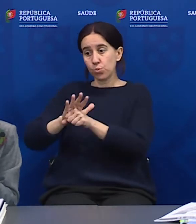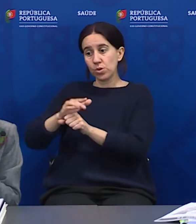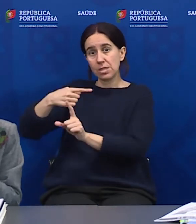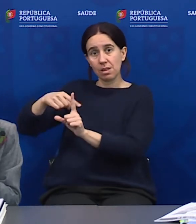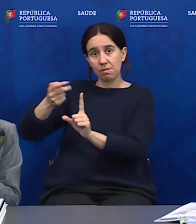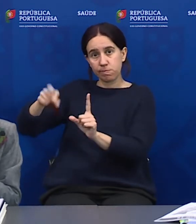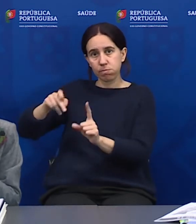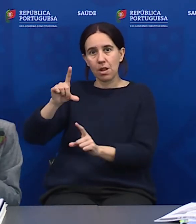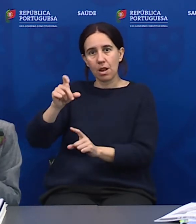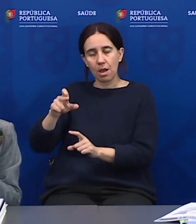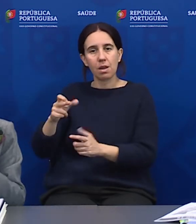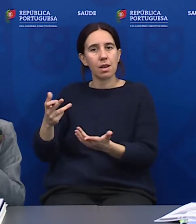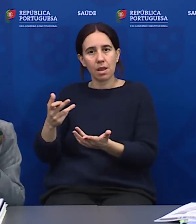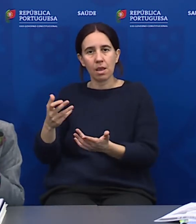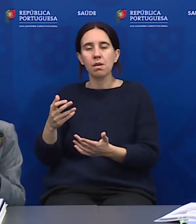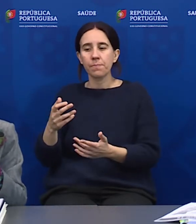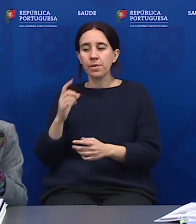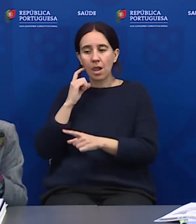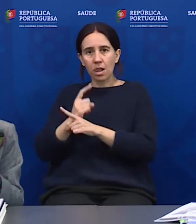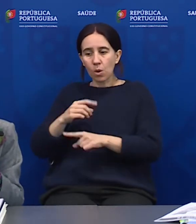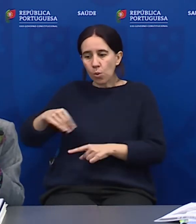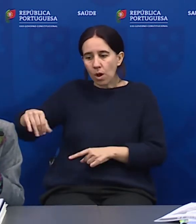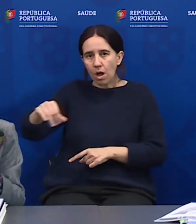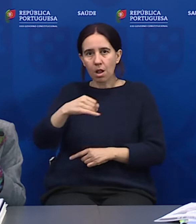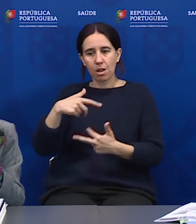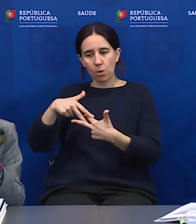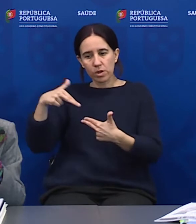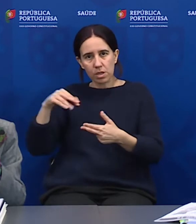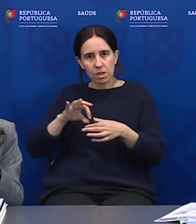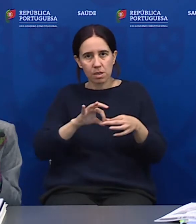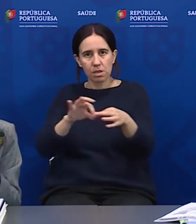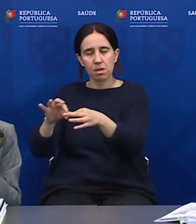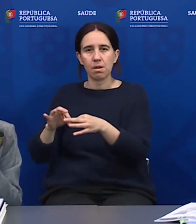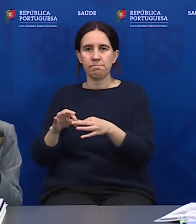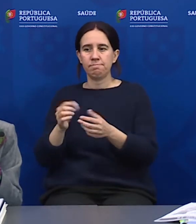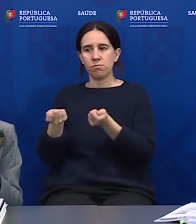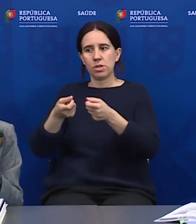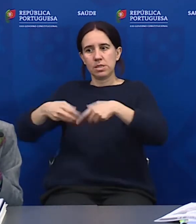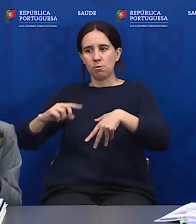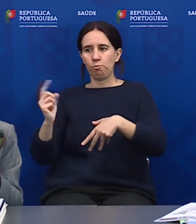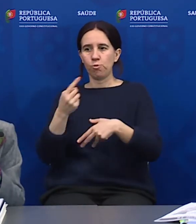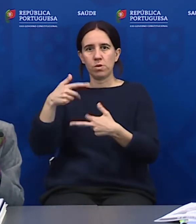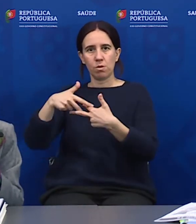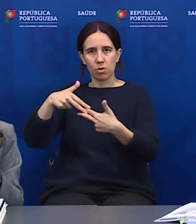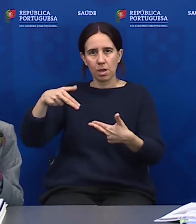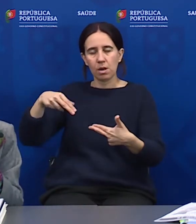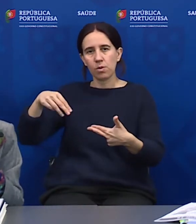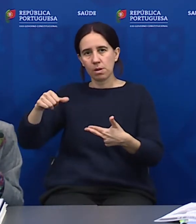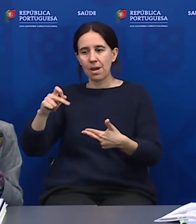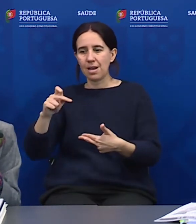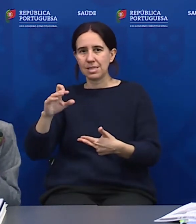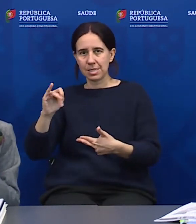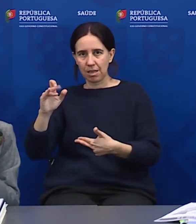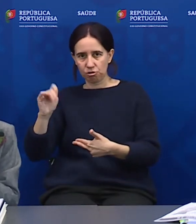lar, é providenciar com as forças locais, com a autarquia e com toda a organização autárquica e dos ACES,